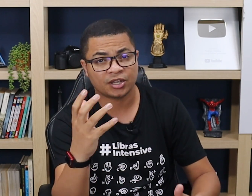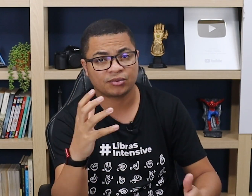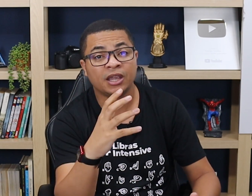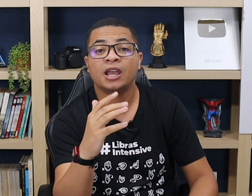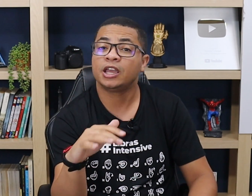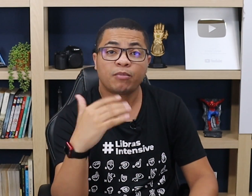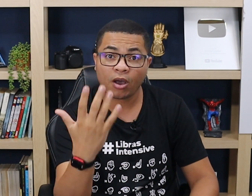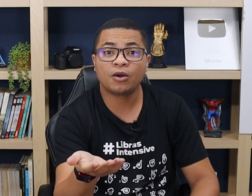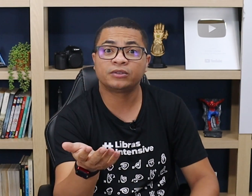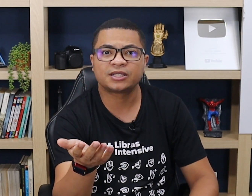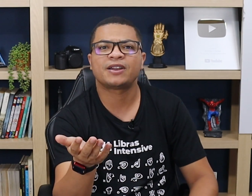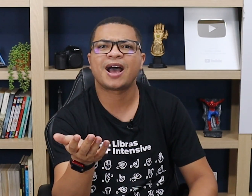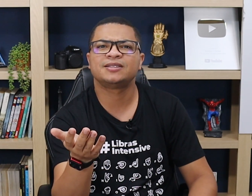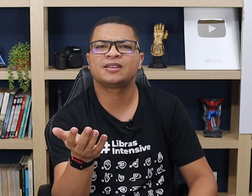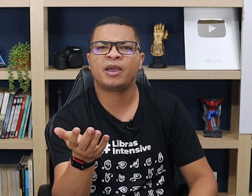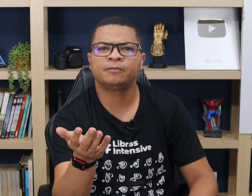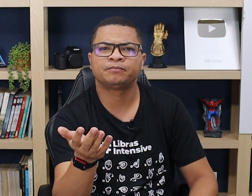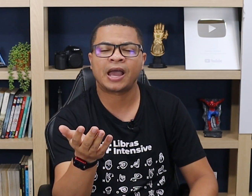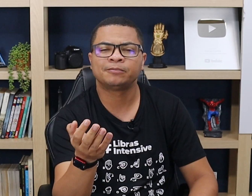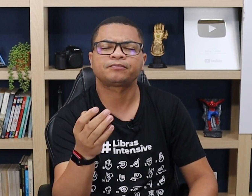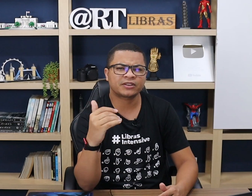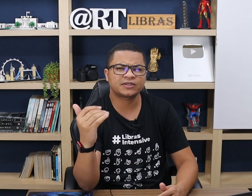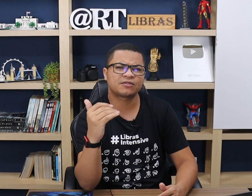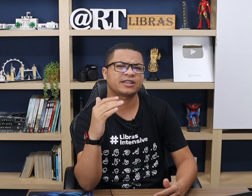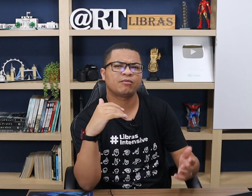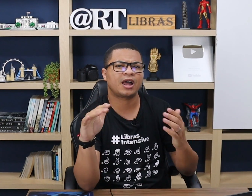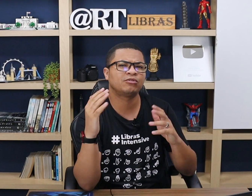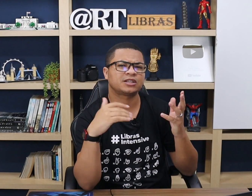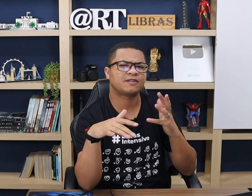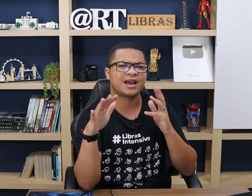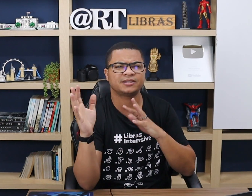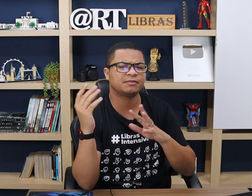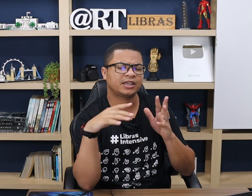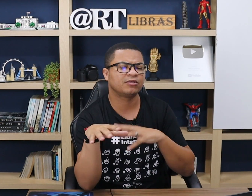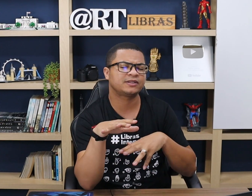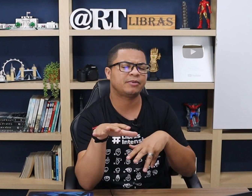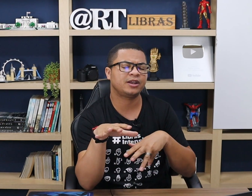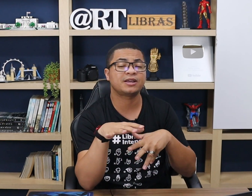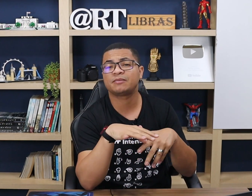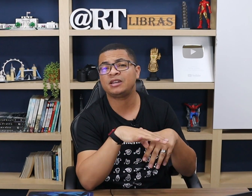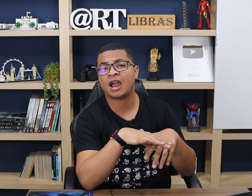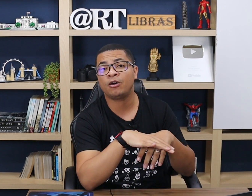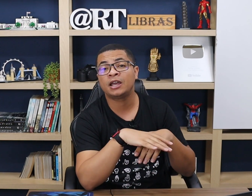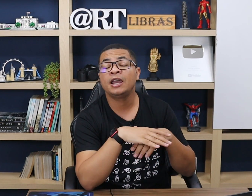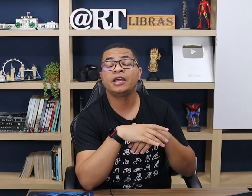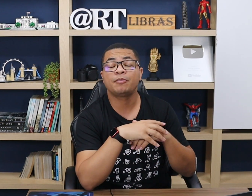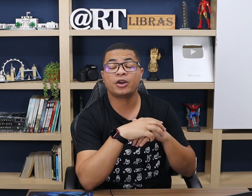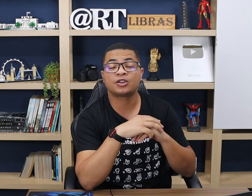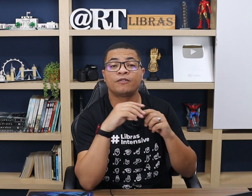contexto aí e bola outras frases também tá Vê se você consegue bolar outras frases em cima daquilo que você aprendeu nessa minha aula e depois ó